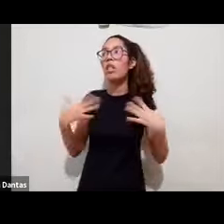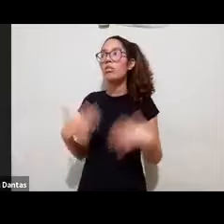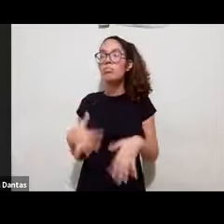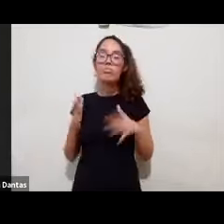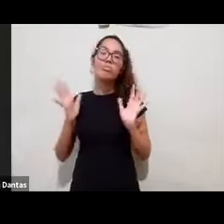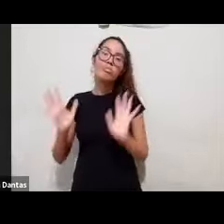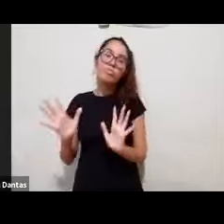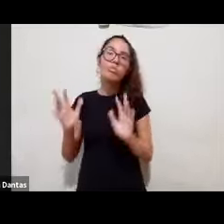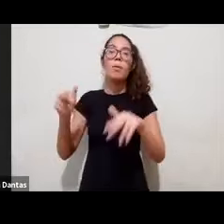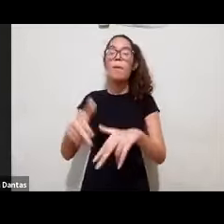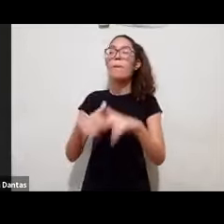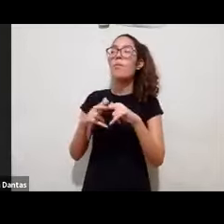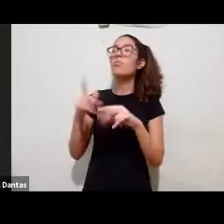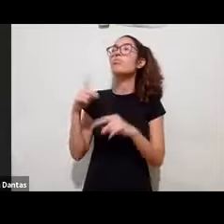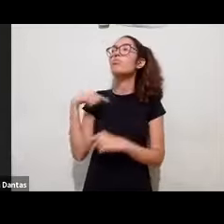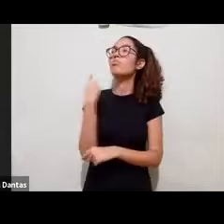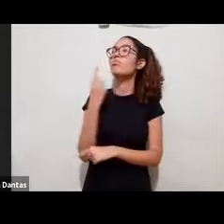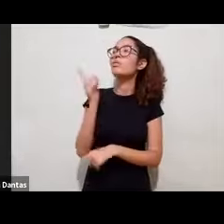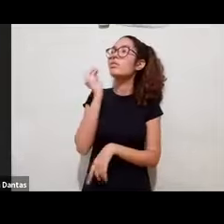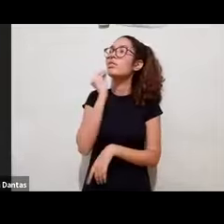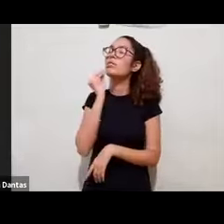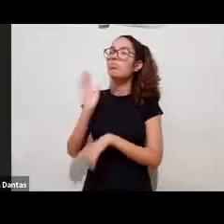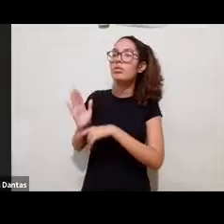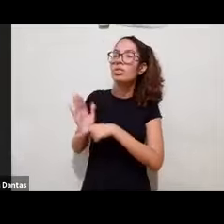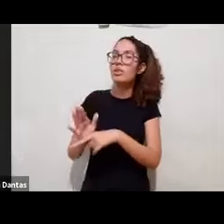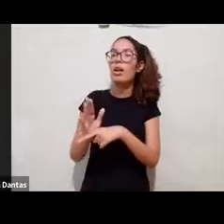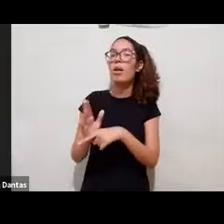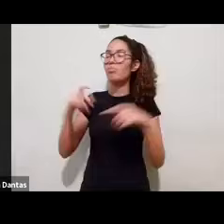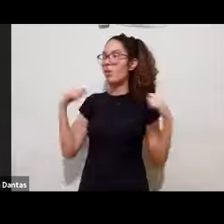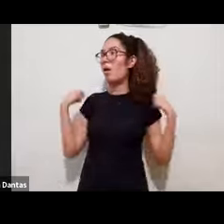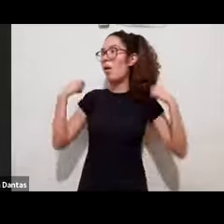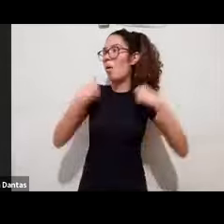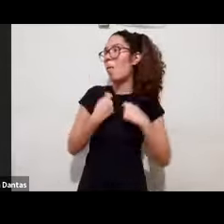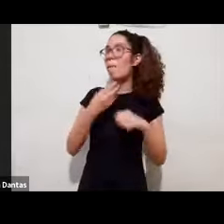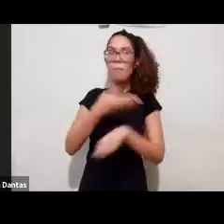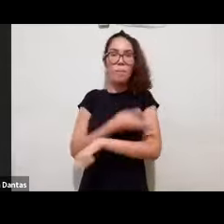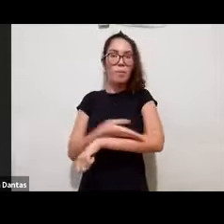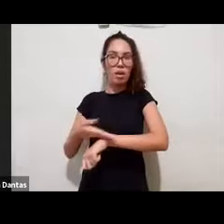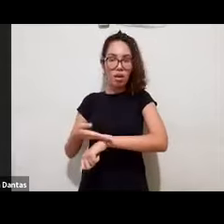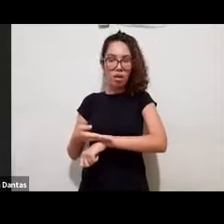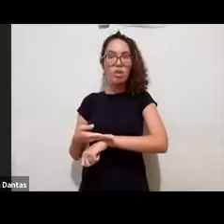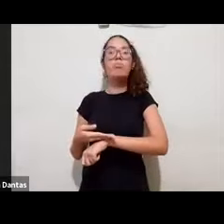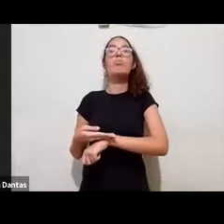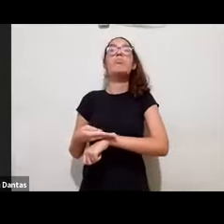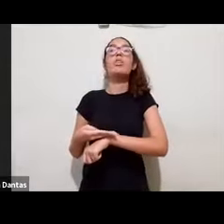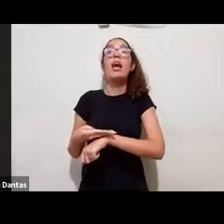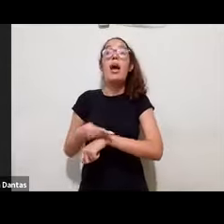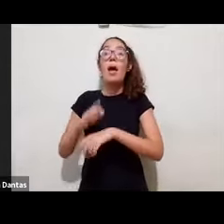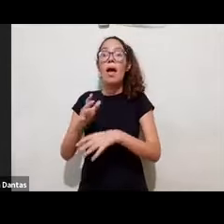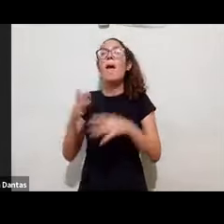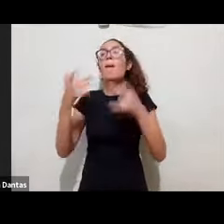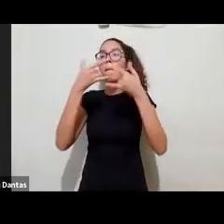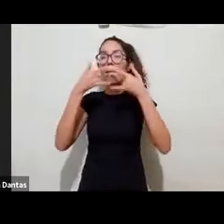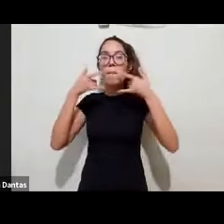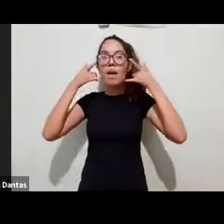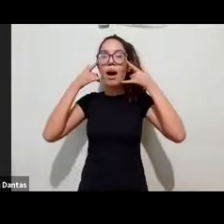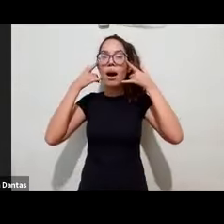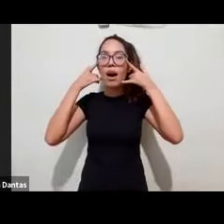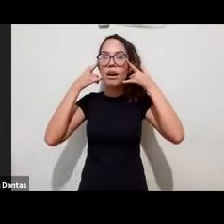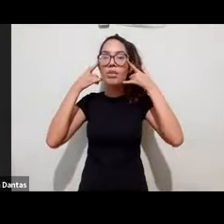pandemia, voltar a usar jaleco, que eu não usava há muito tempo, atender de máscara, que é uma coisa que não existia para